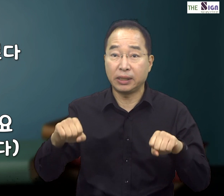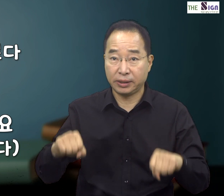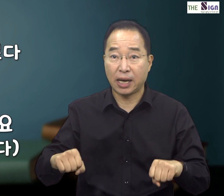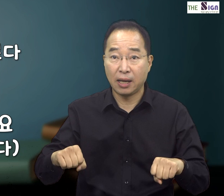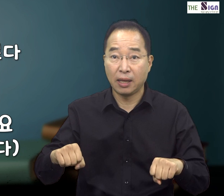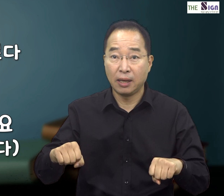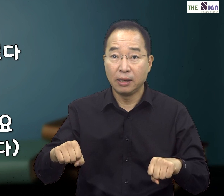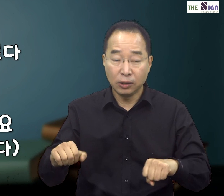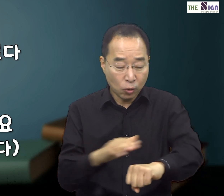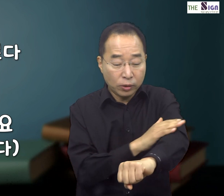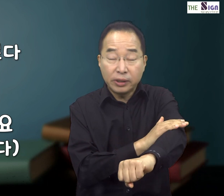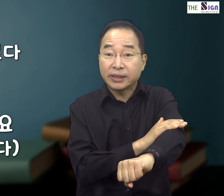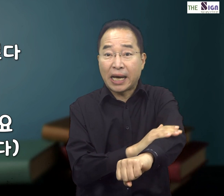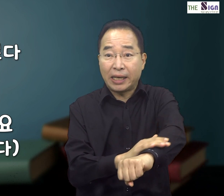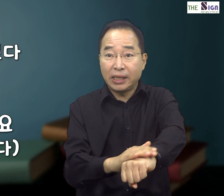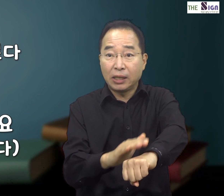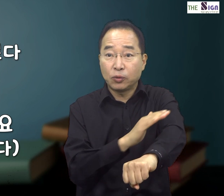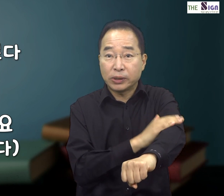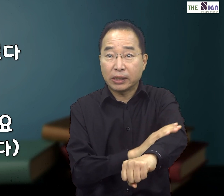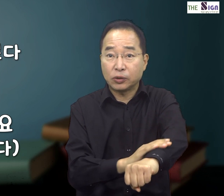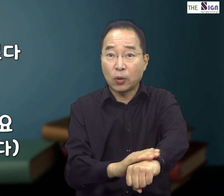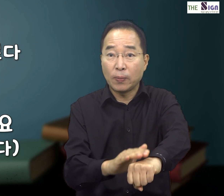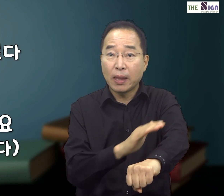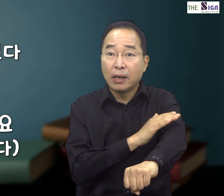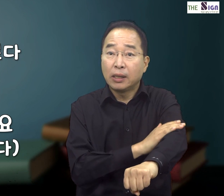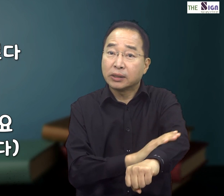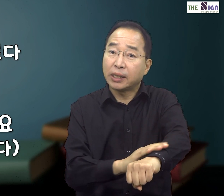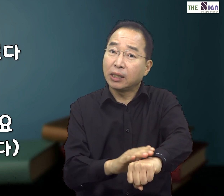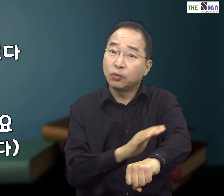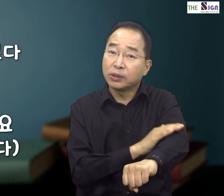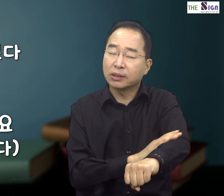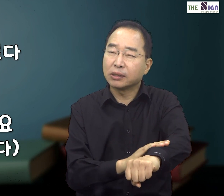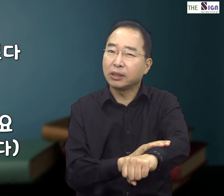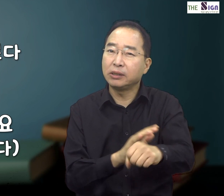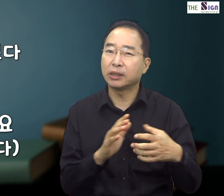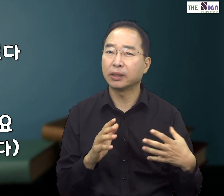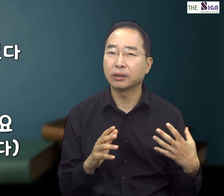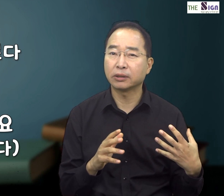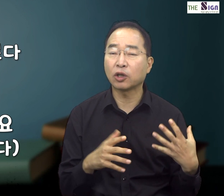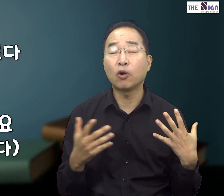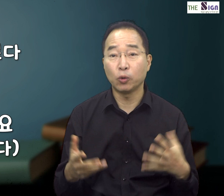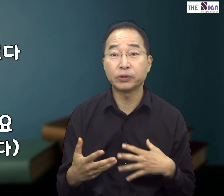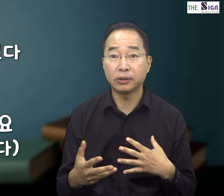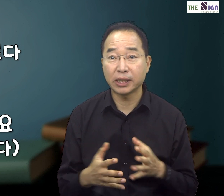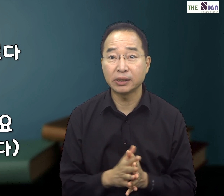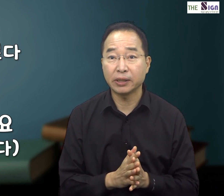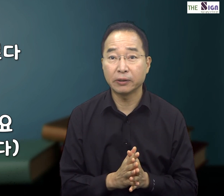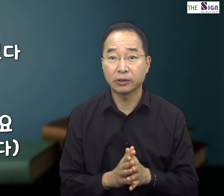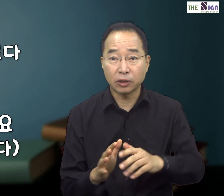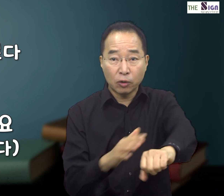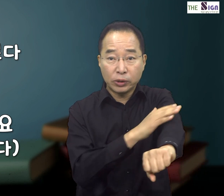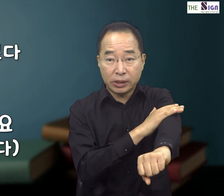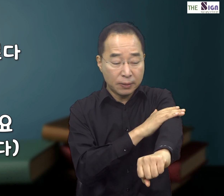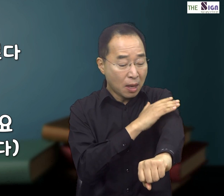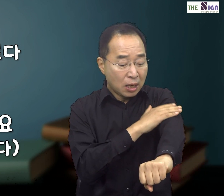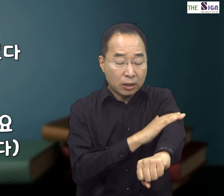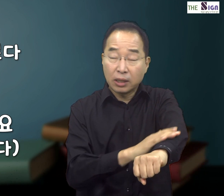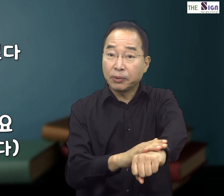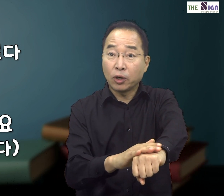계시다. 요거는 자리라는 동작이죠. 자리라는 동작 자체는 이제 그 털 옷을 상징해요. 그래서 털 옷이 이렇게 하면 결이